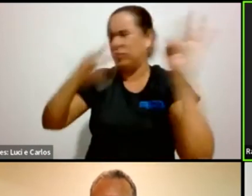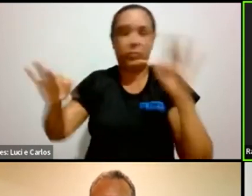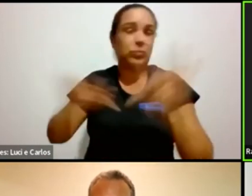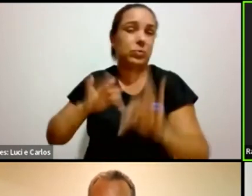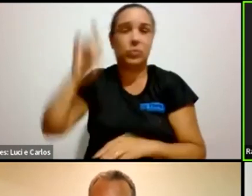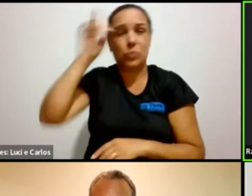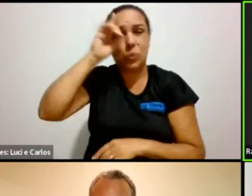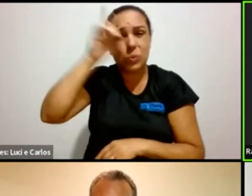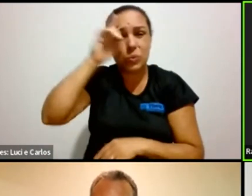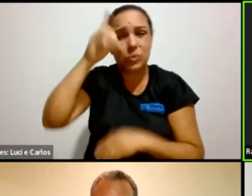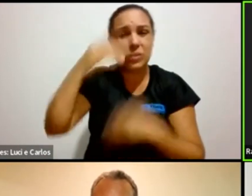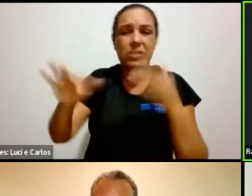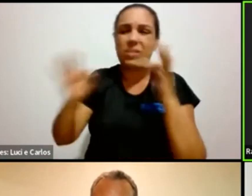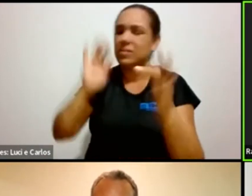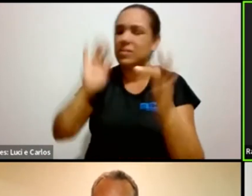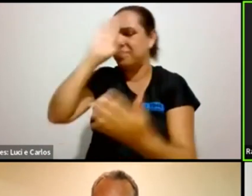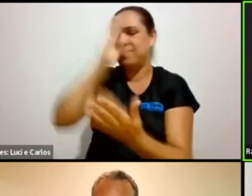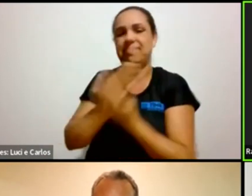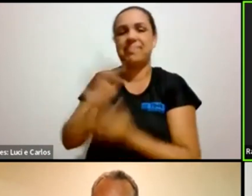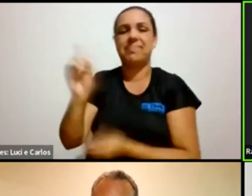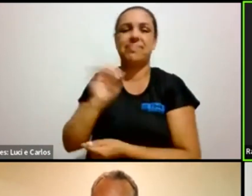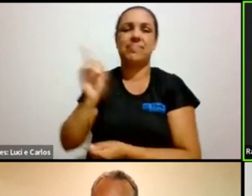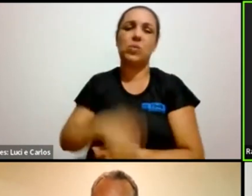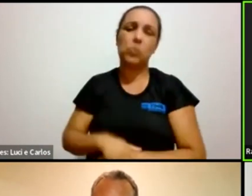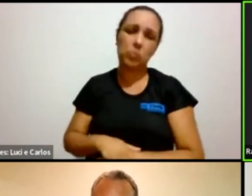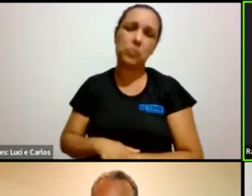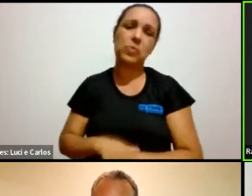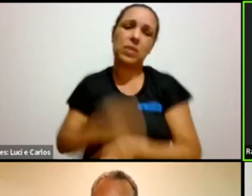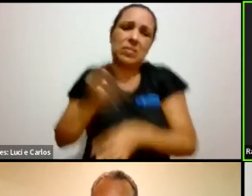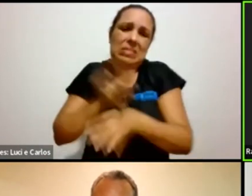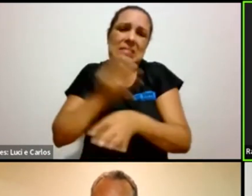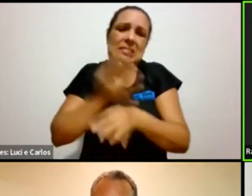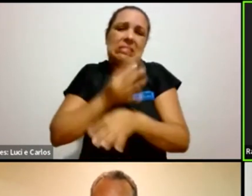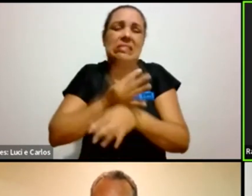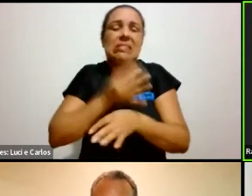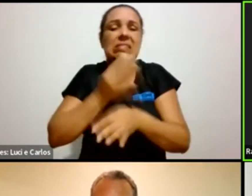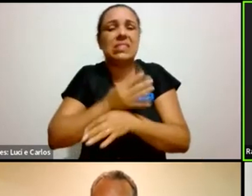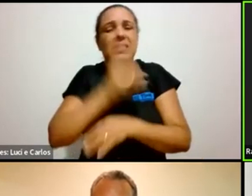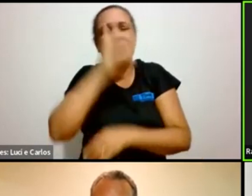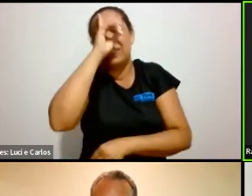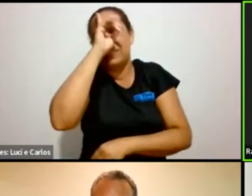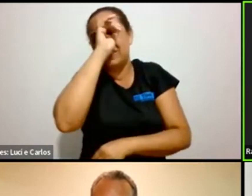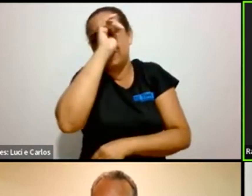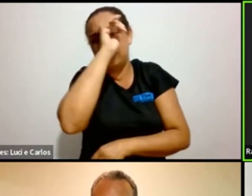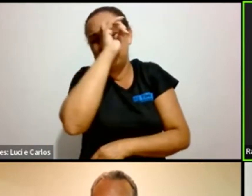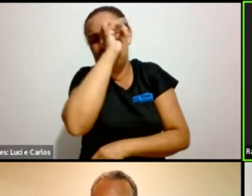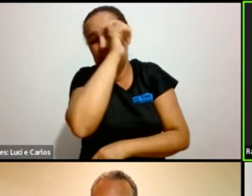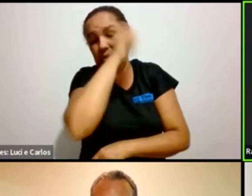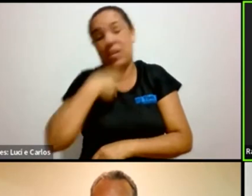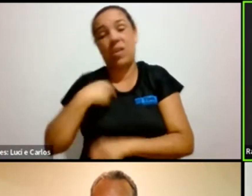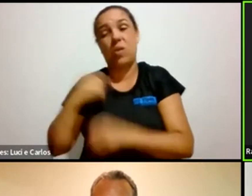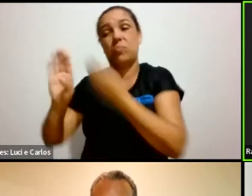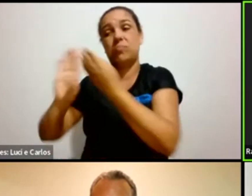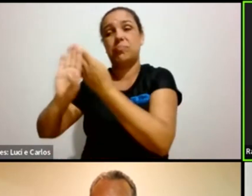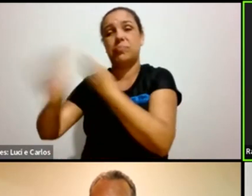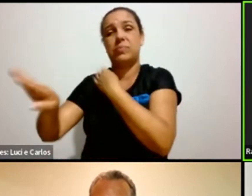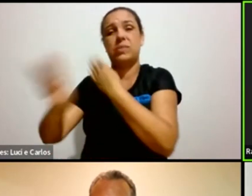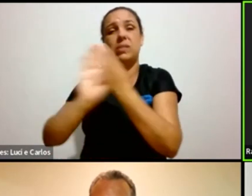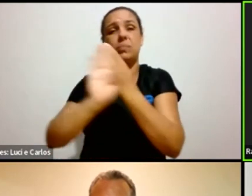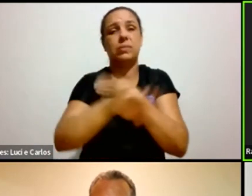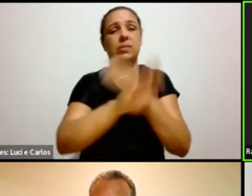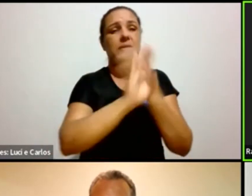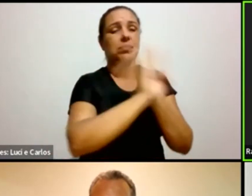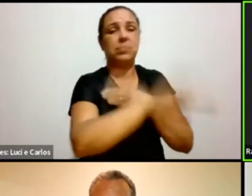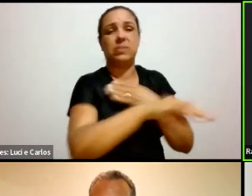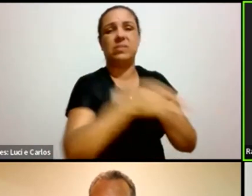né? Assim, é dor terrível de aguentar. Então a gente deixa de sair, eu deixei de sair, até para ir para a igreja, eu já